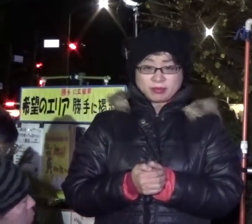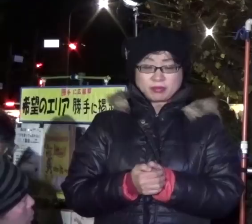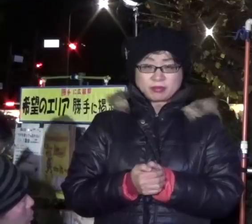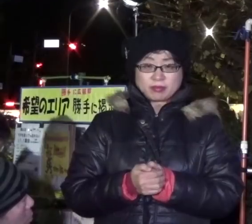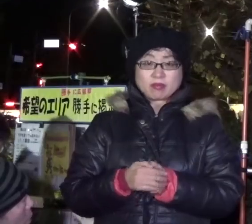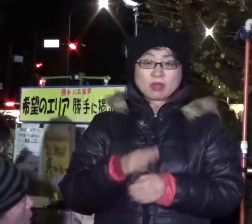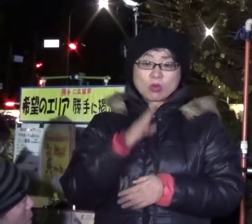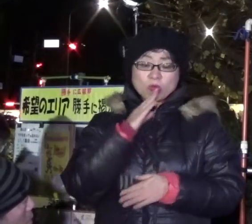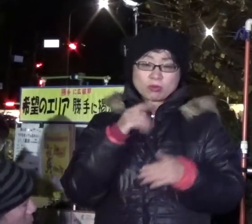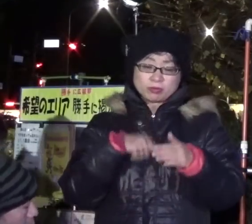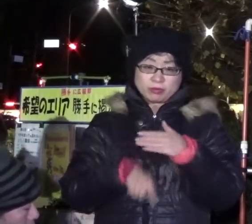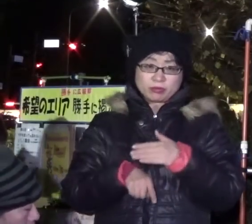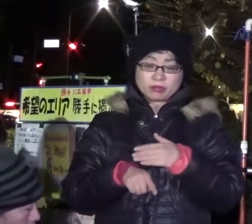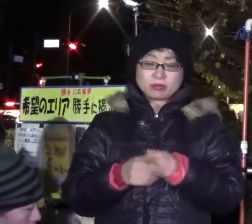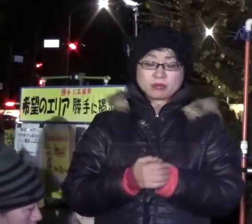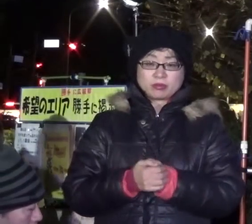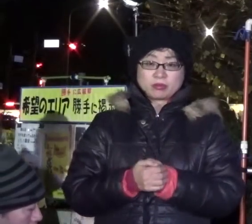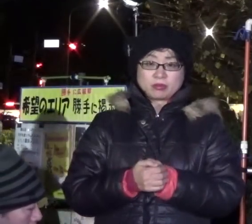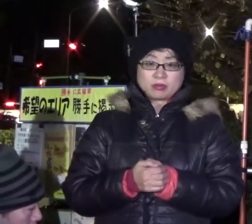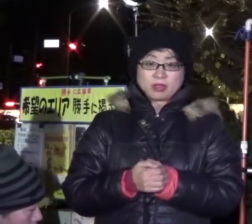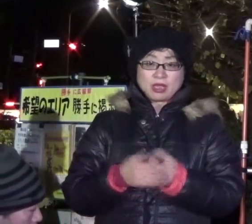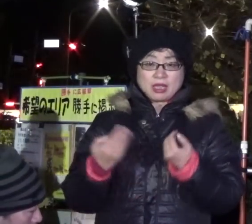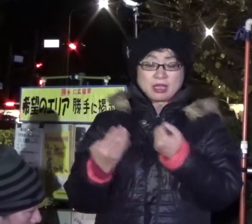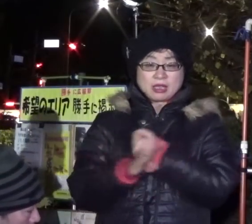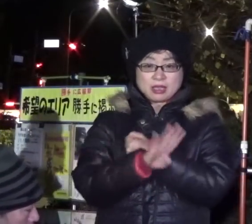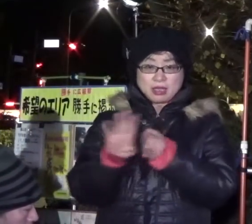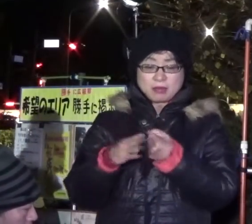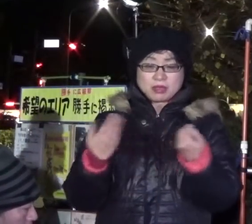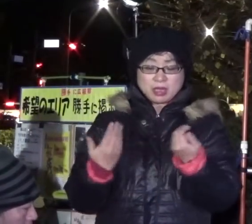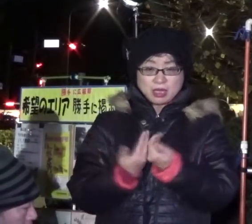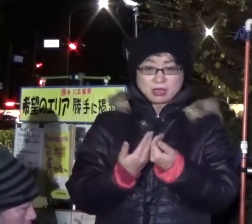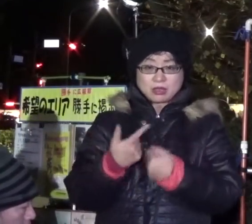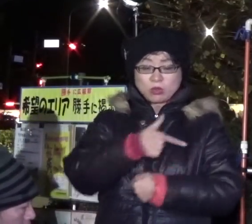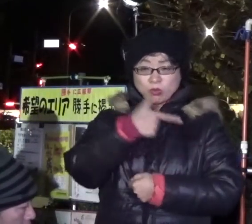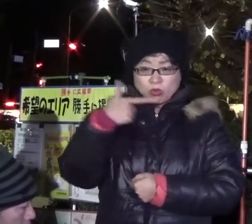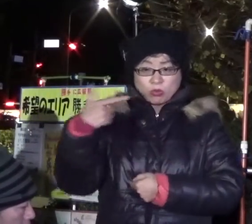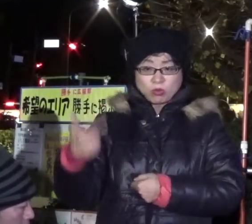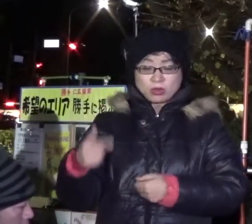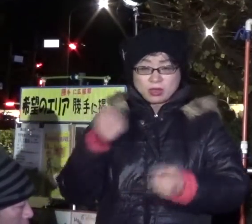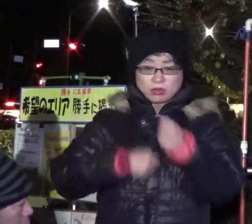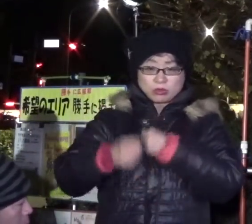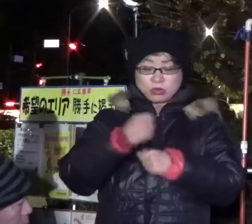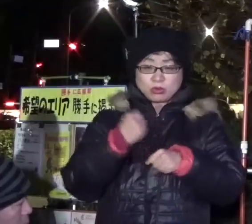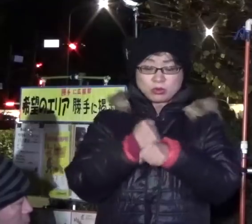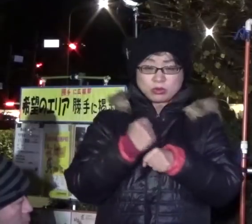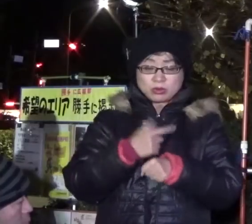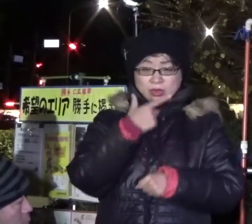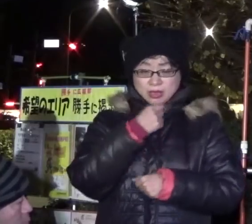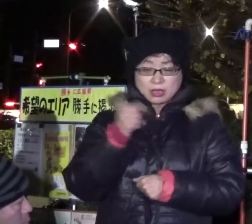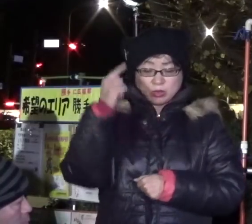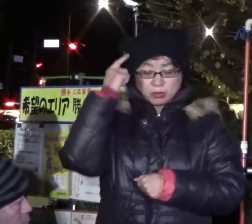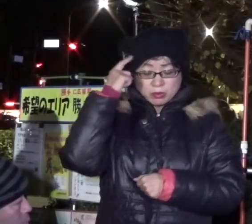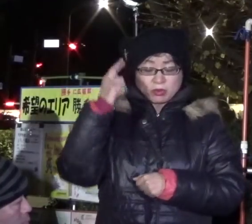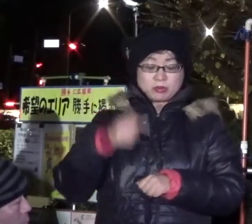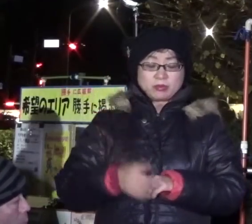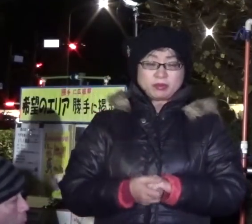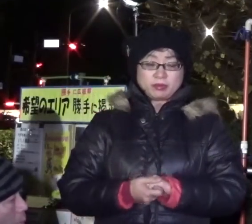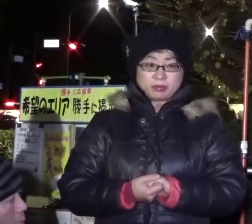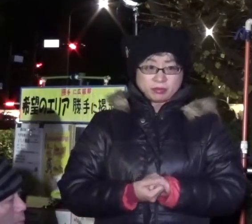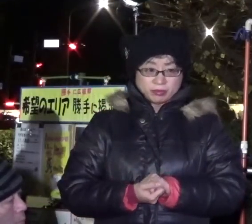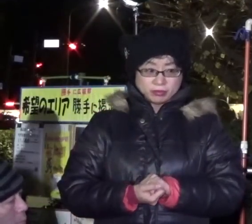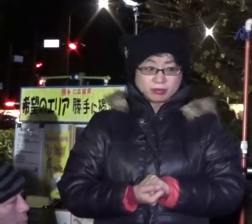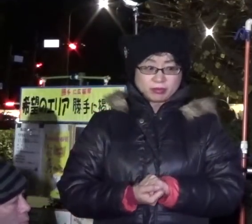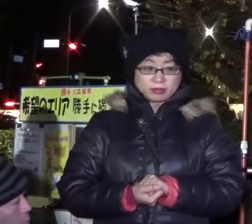本当の意味でのやっぱり原発反対の大きなうねりを作っていきたいなと私は最近強く